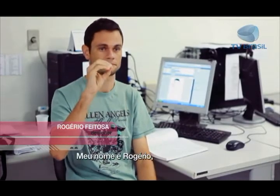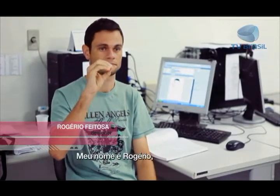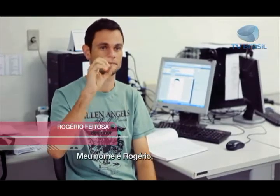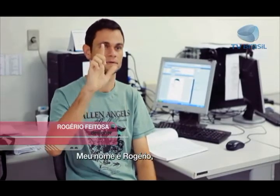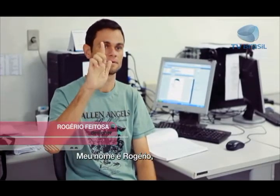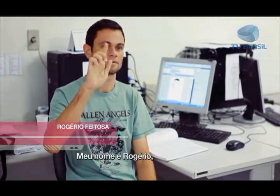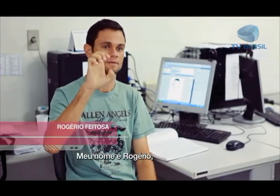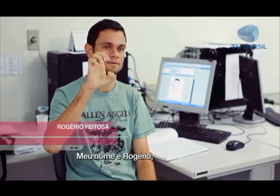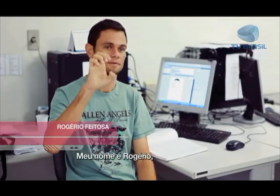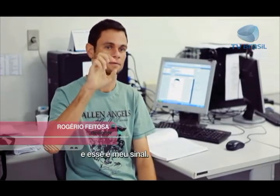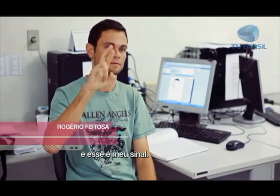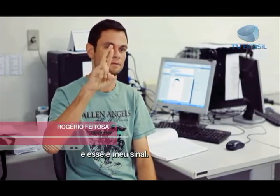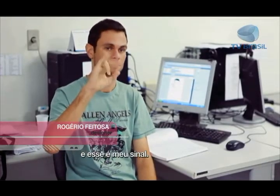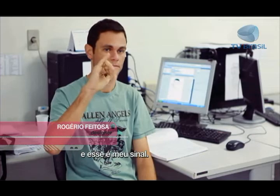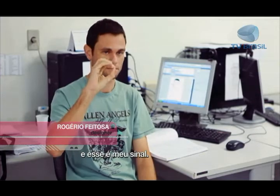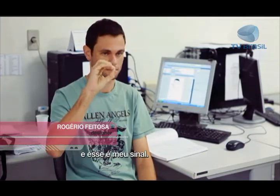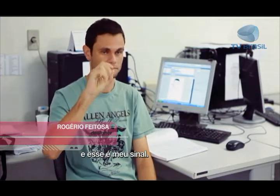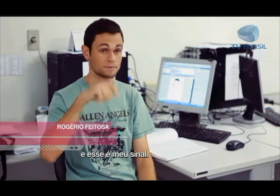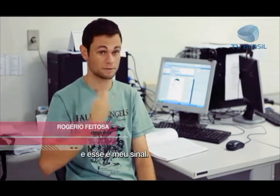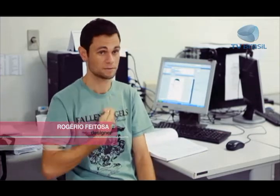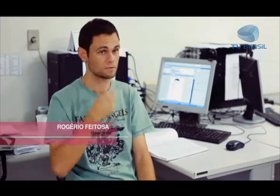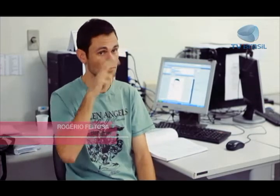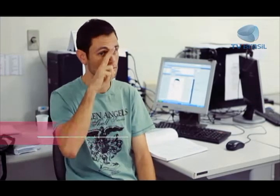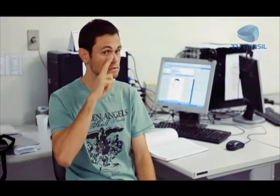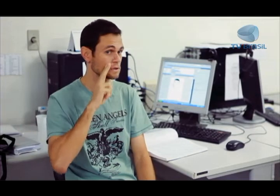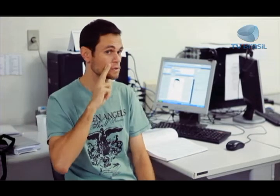Meu nome é Rogério e esse é meu sinal.